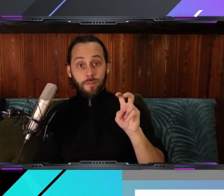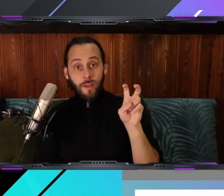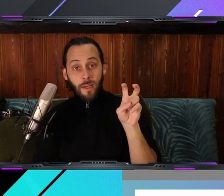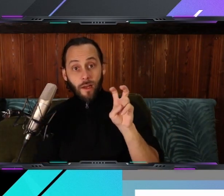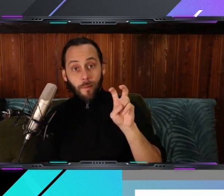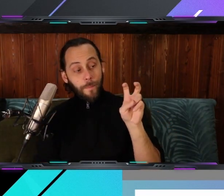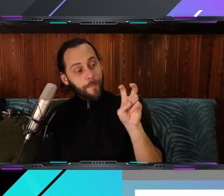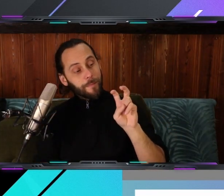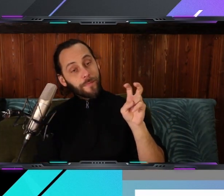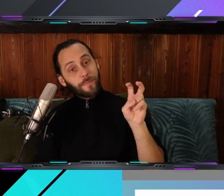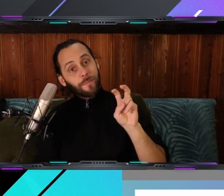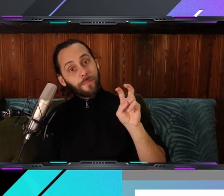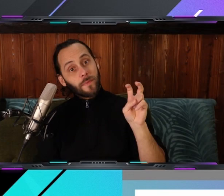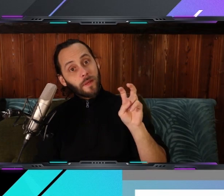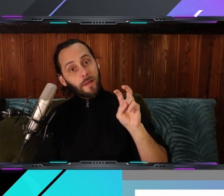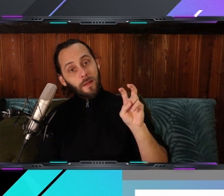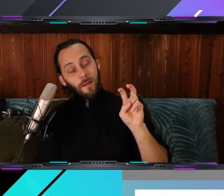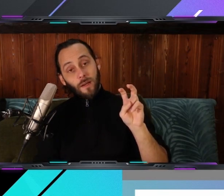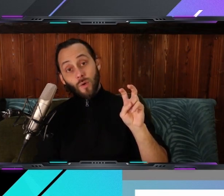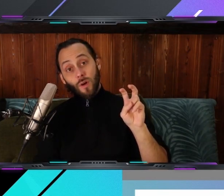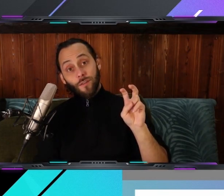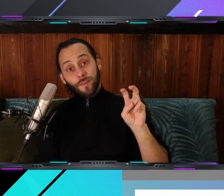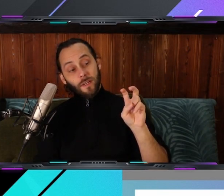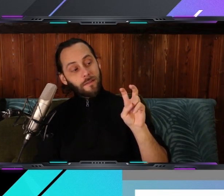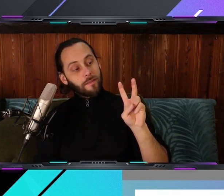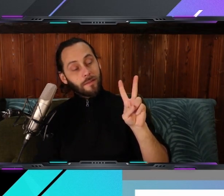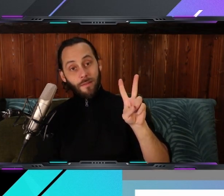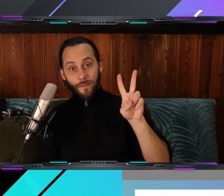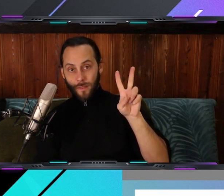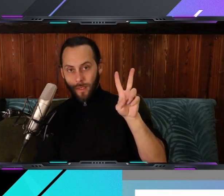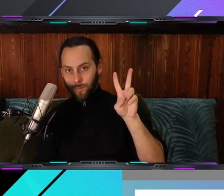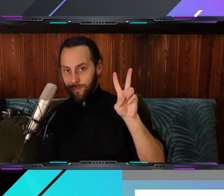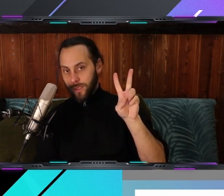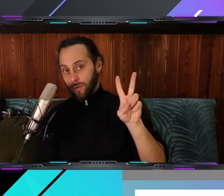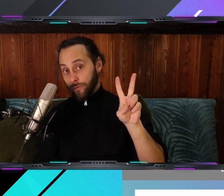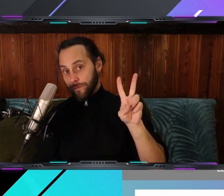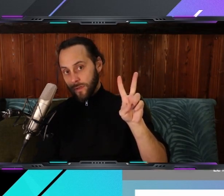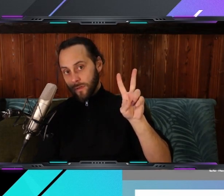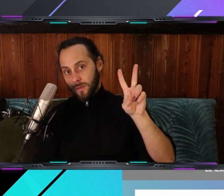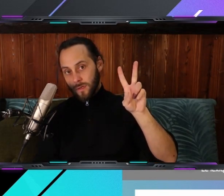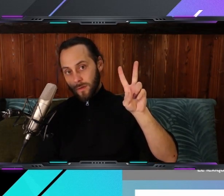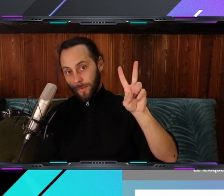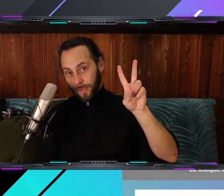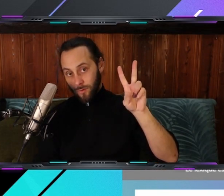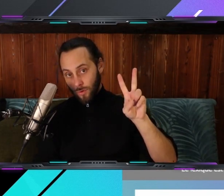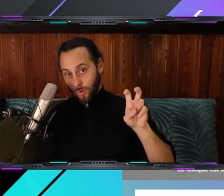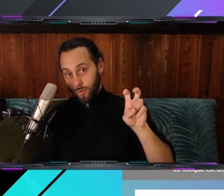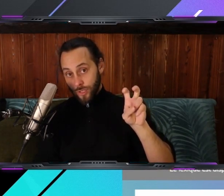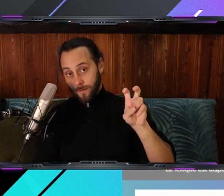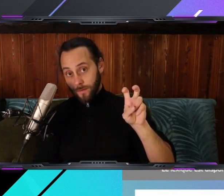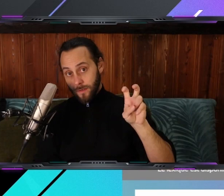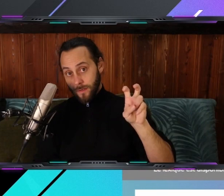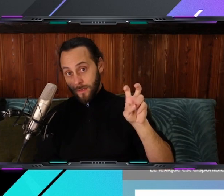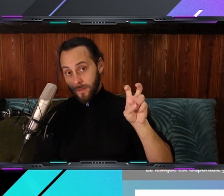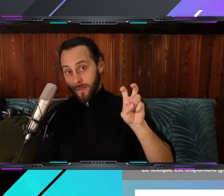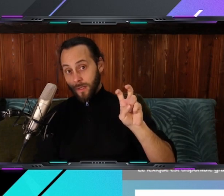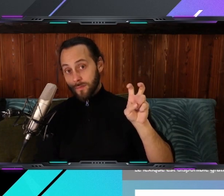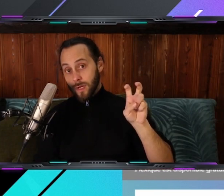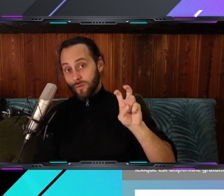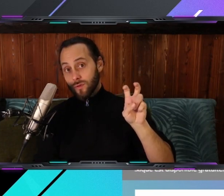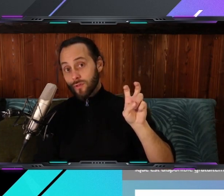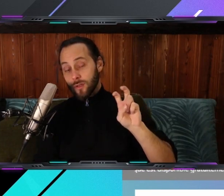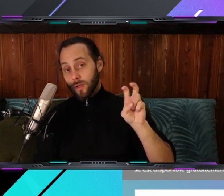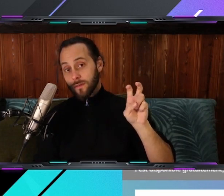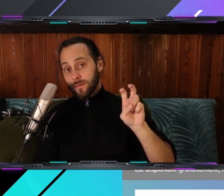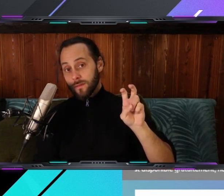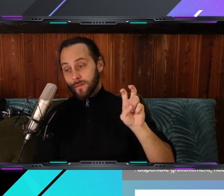Et puis vert. La couleur verte, c'est un levé avec les doigts en crochet et qui se